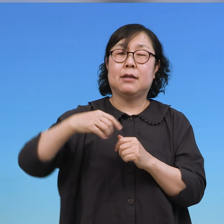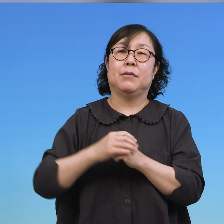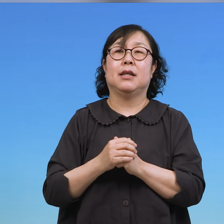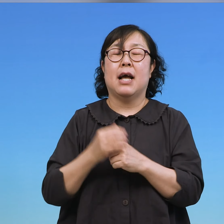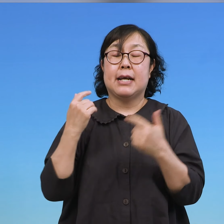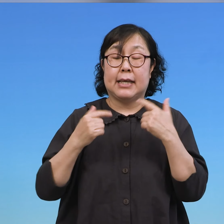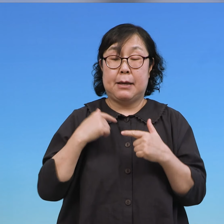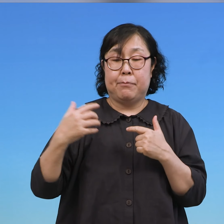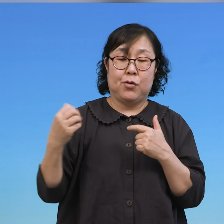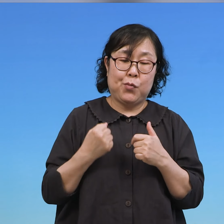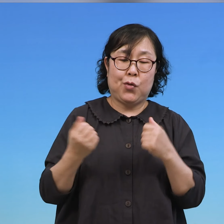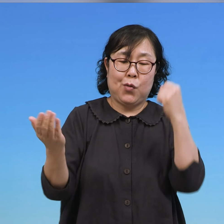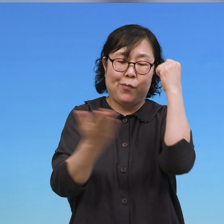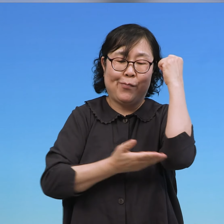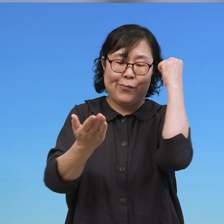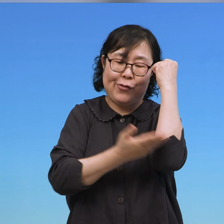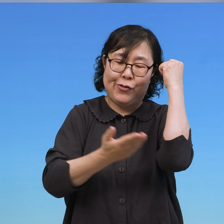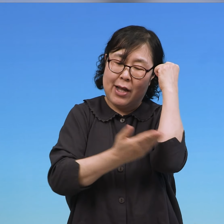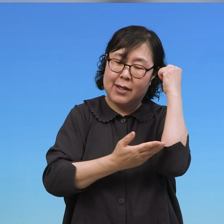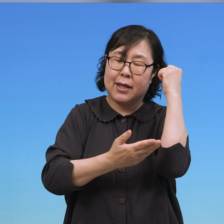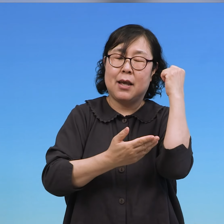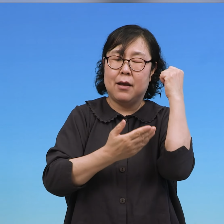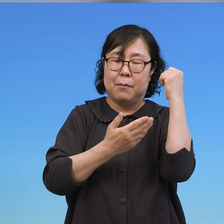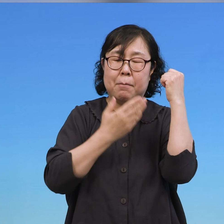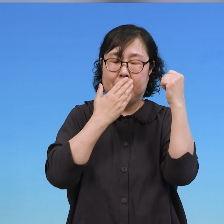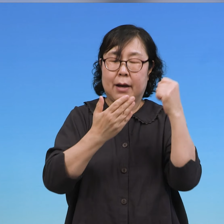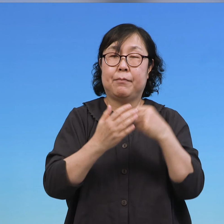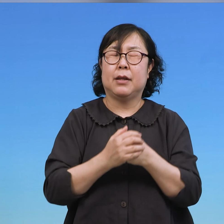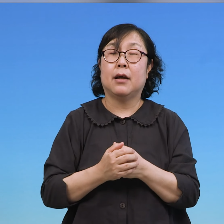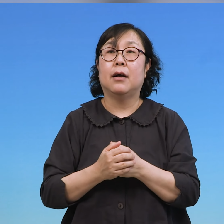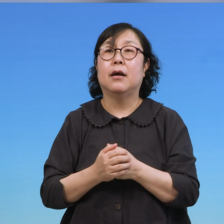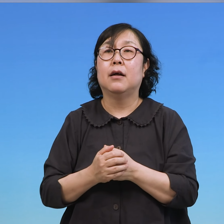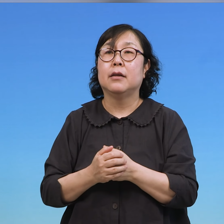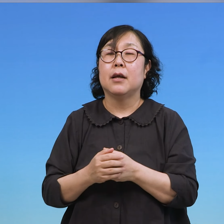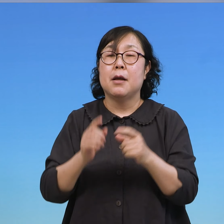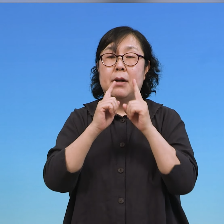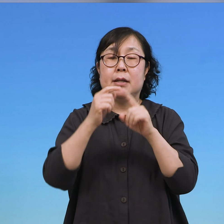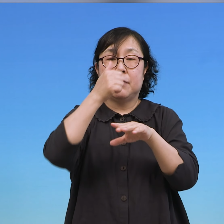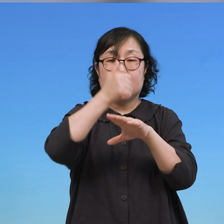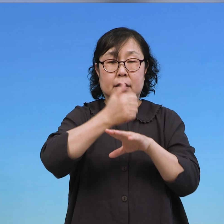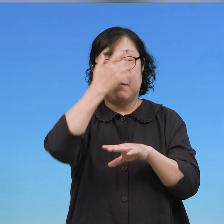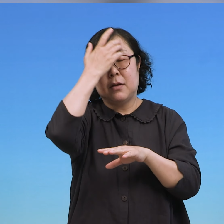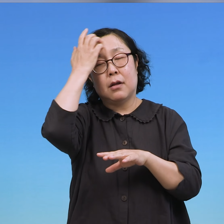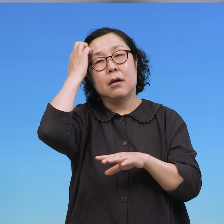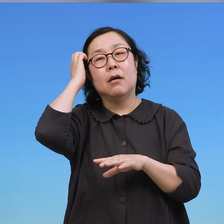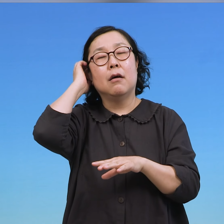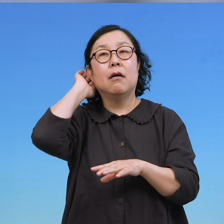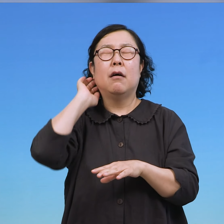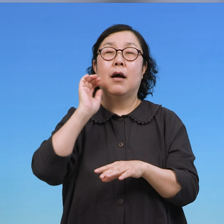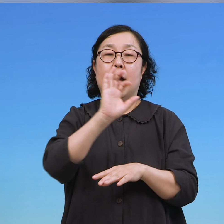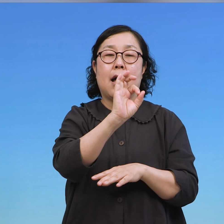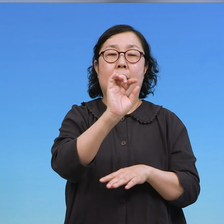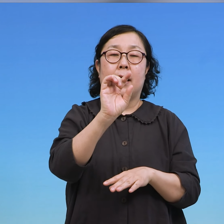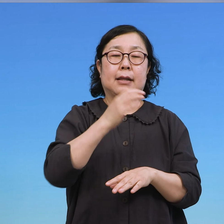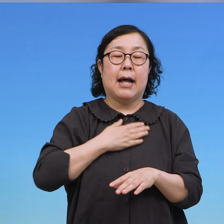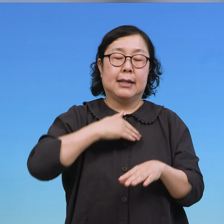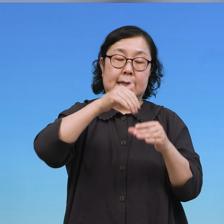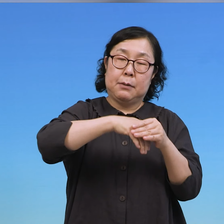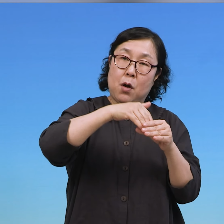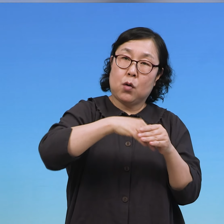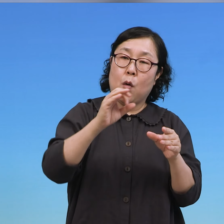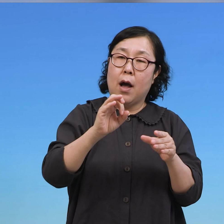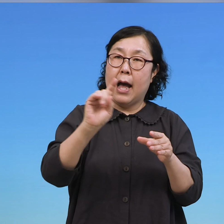기쁨으로 단을 거두는 거예요. 저는 오늘 이 말씀을 마무리하면서 참